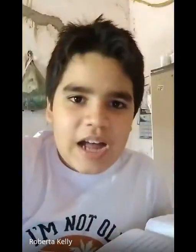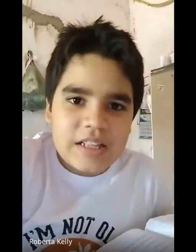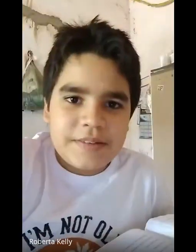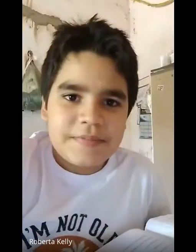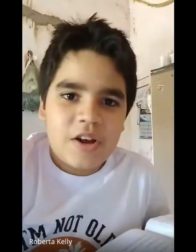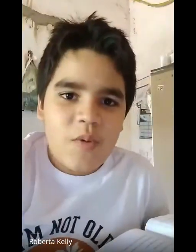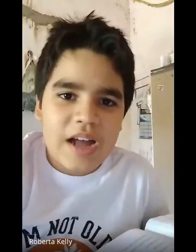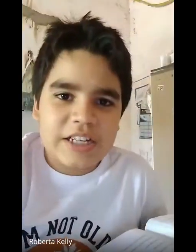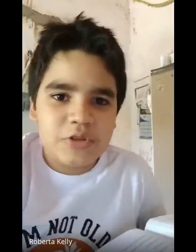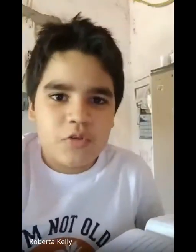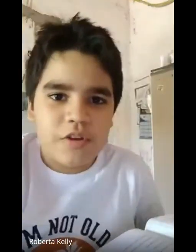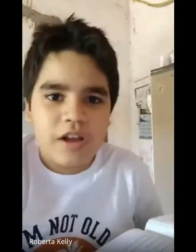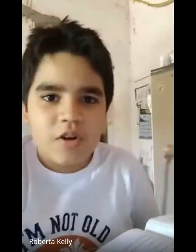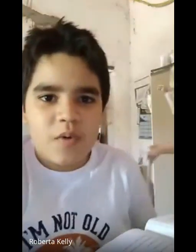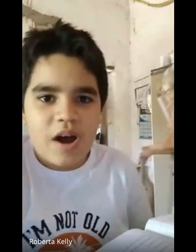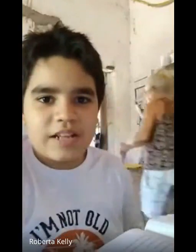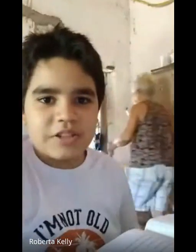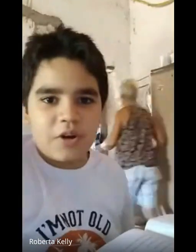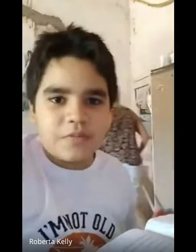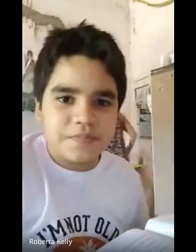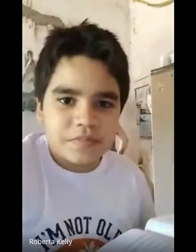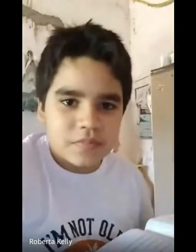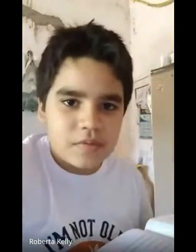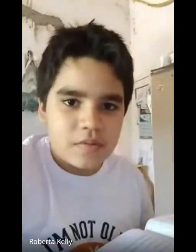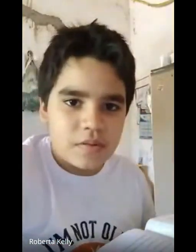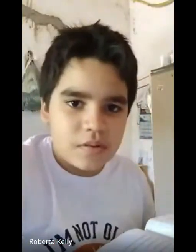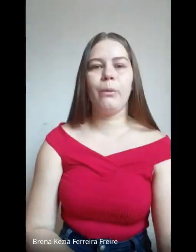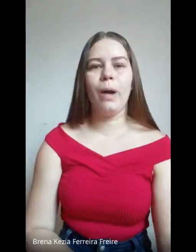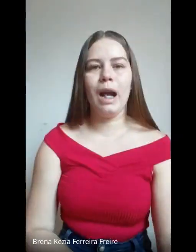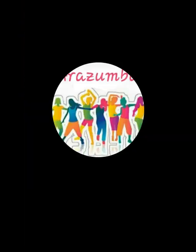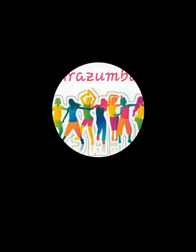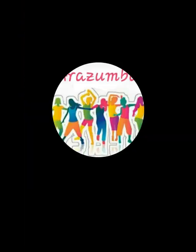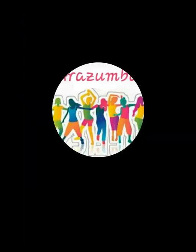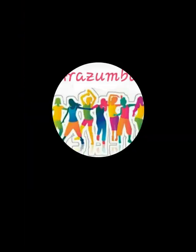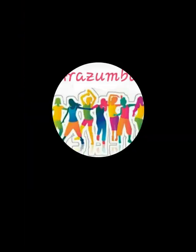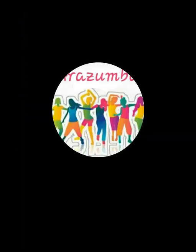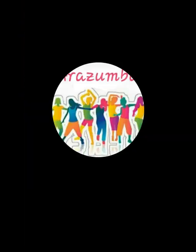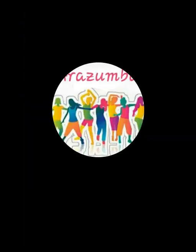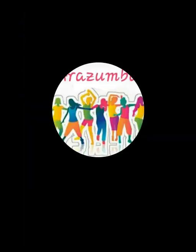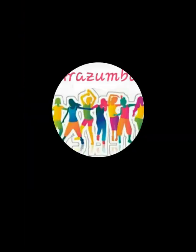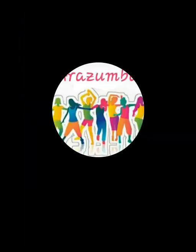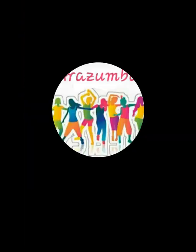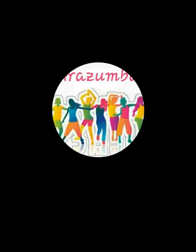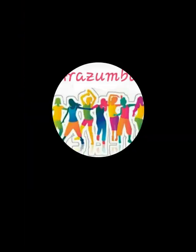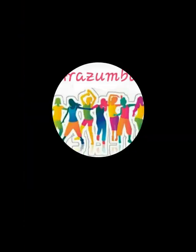guarda. Guarda-chuva, guarda-sol. Tem o guarda, né? Assento, tia. Como é,